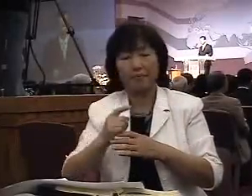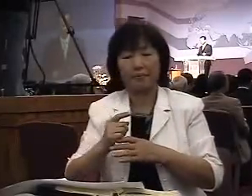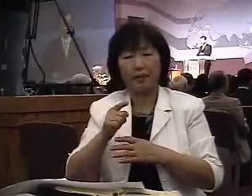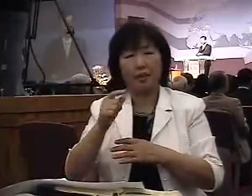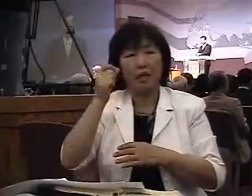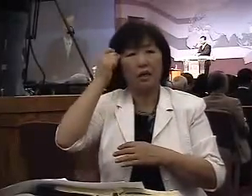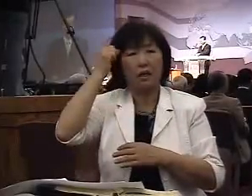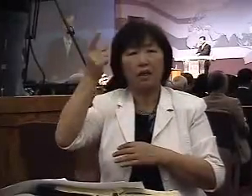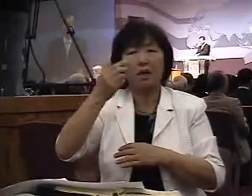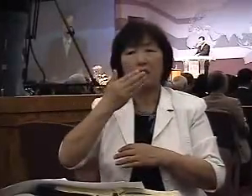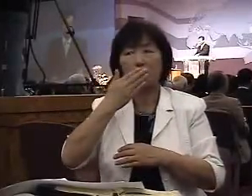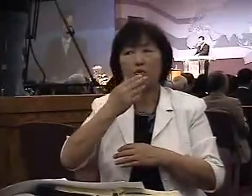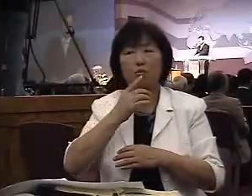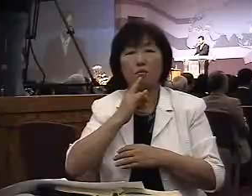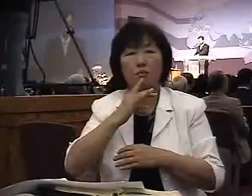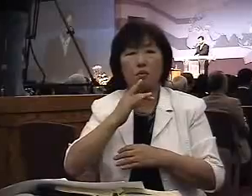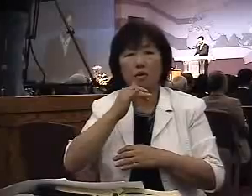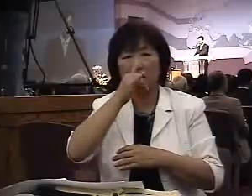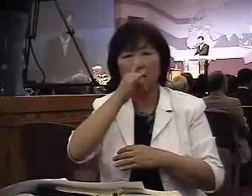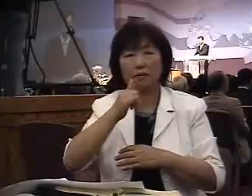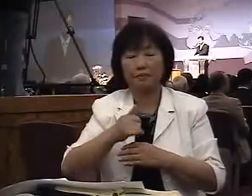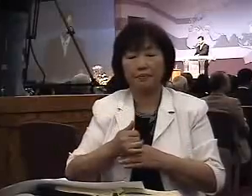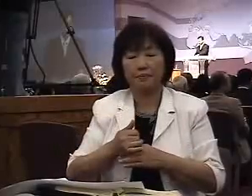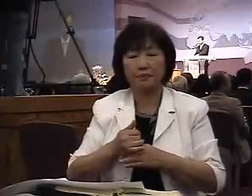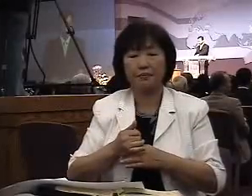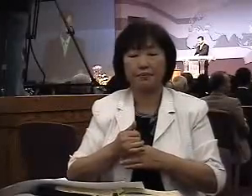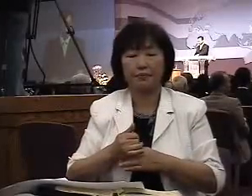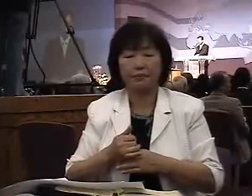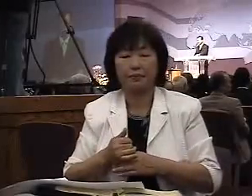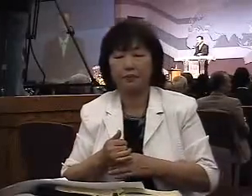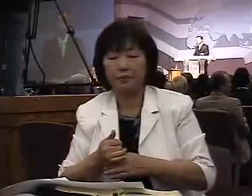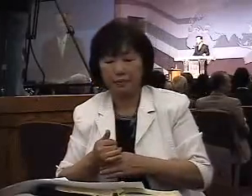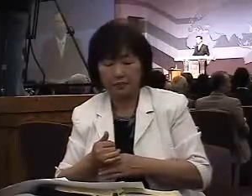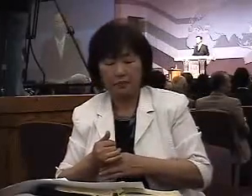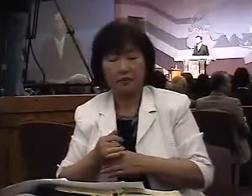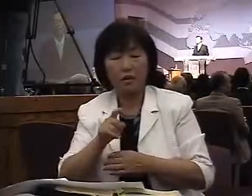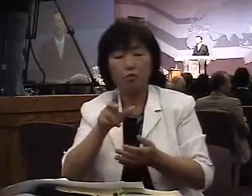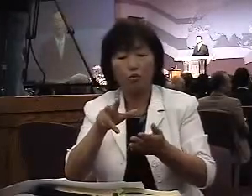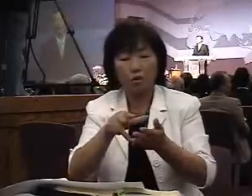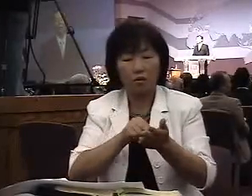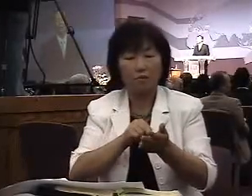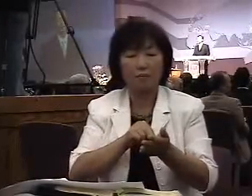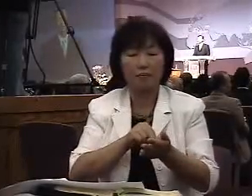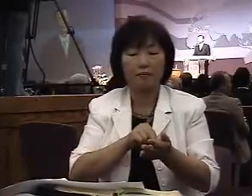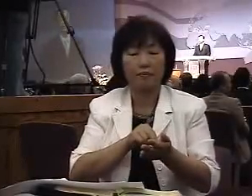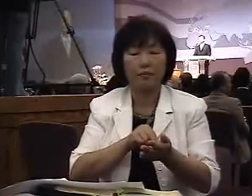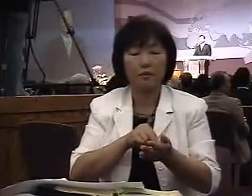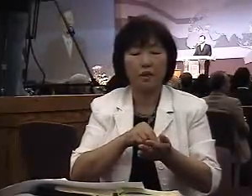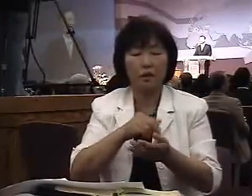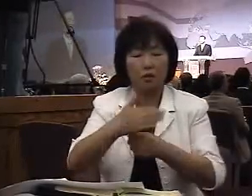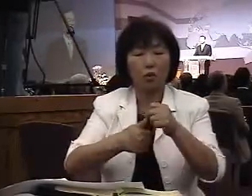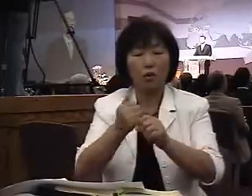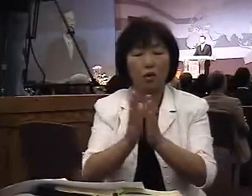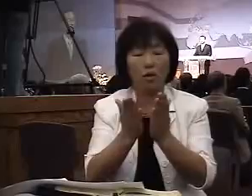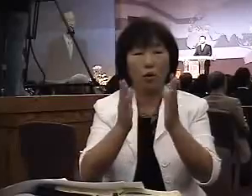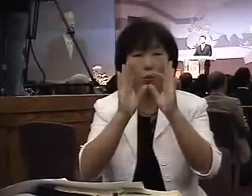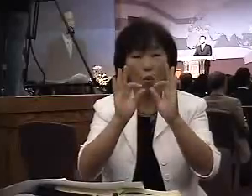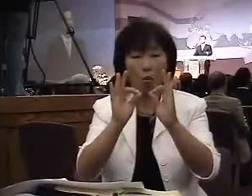이렇게 깨달을 수밖에 없는 통보입니다. 근데 문제는 성경을